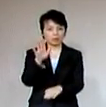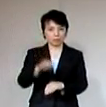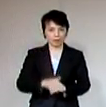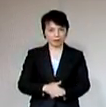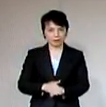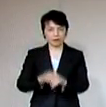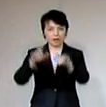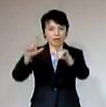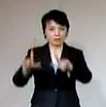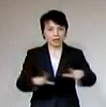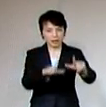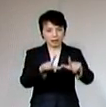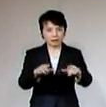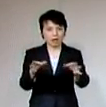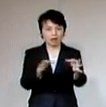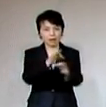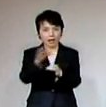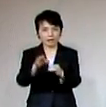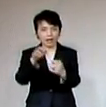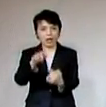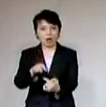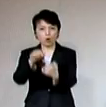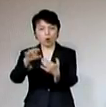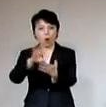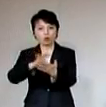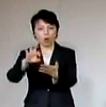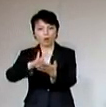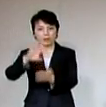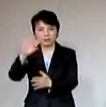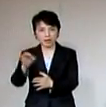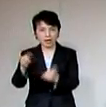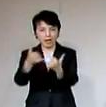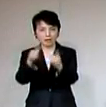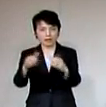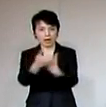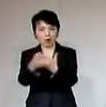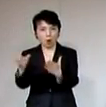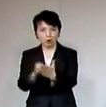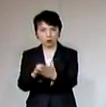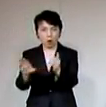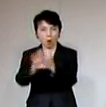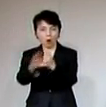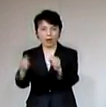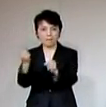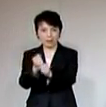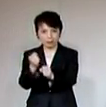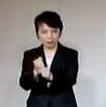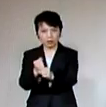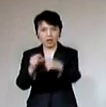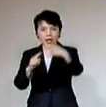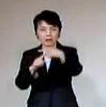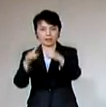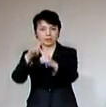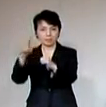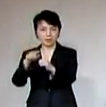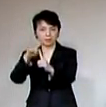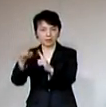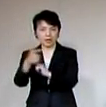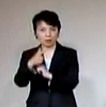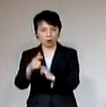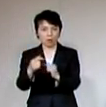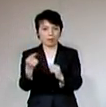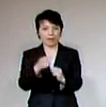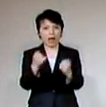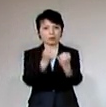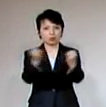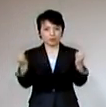活、経済、雇用、消費税、社会保障、原発、TPP など、また女性